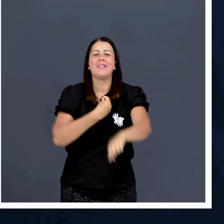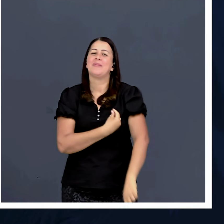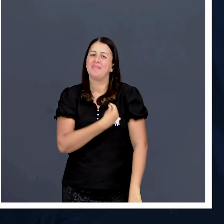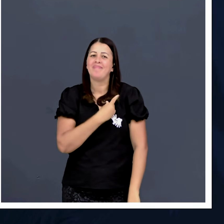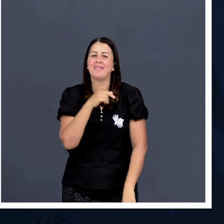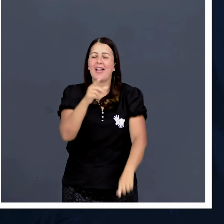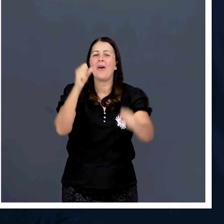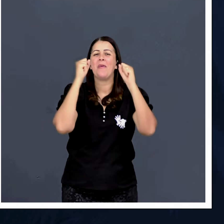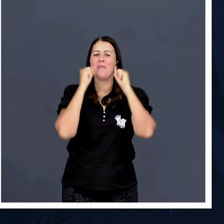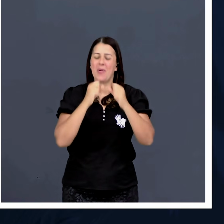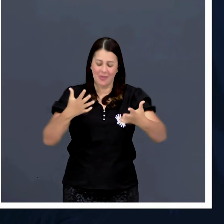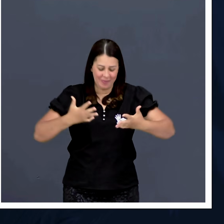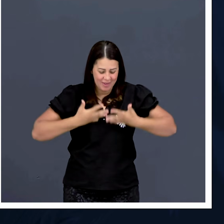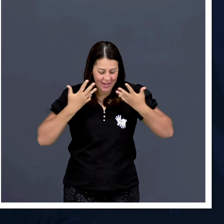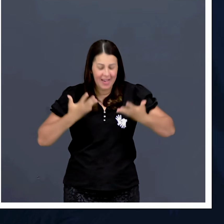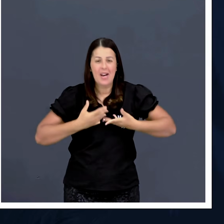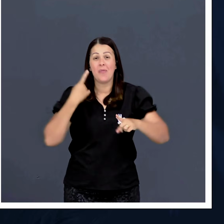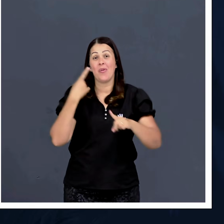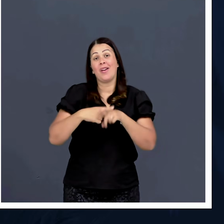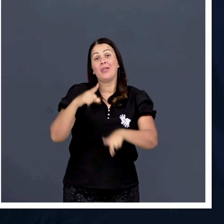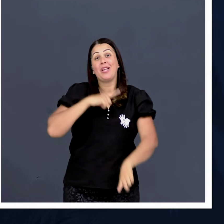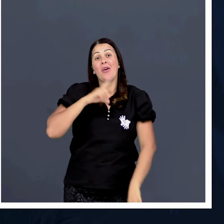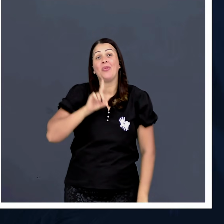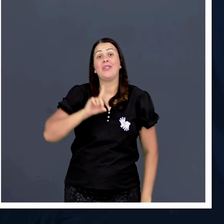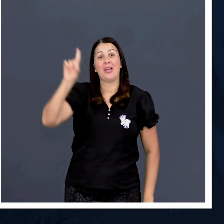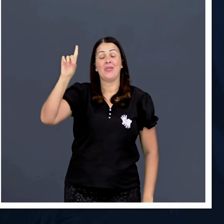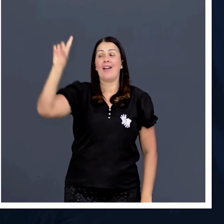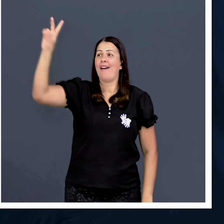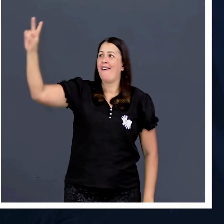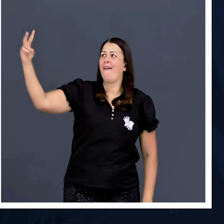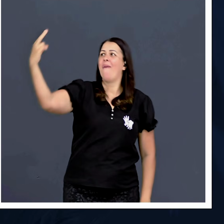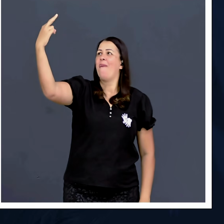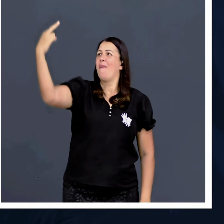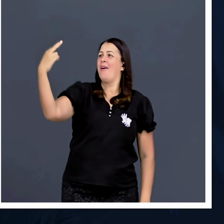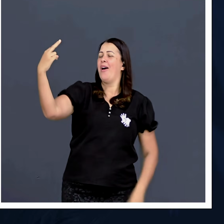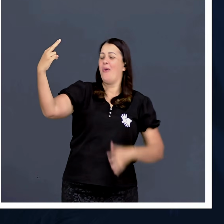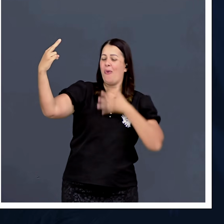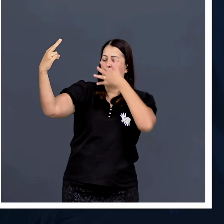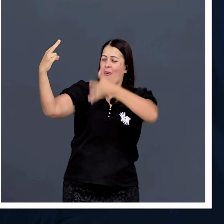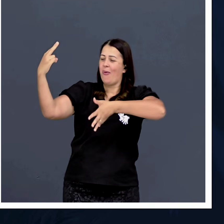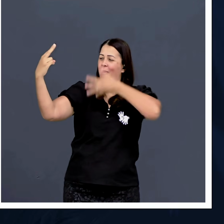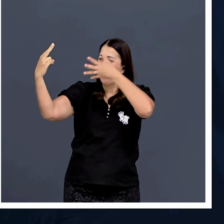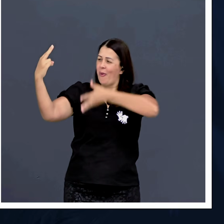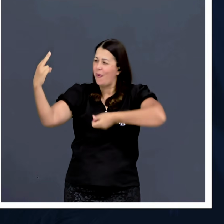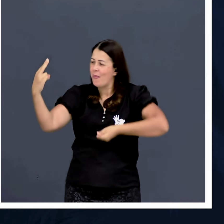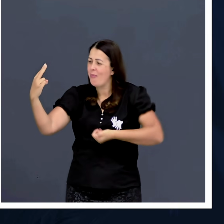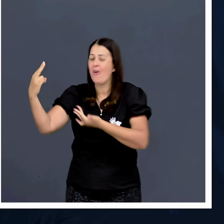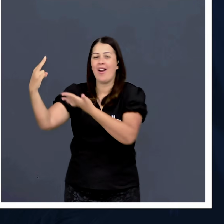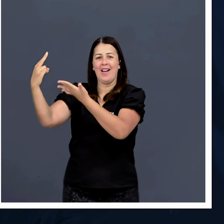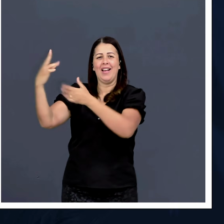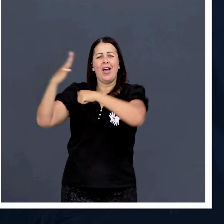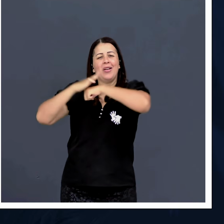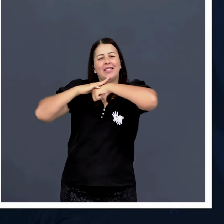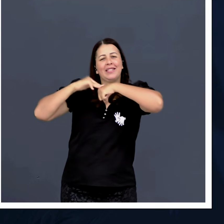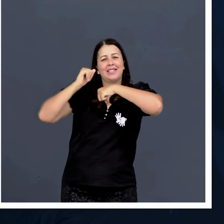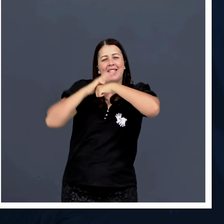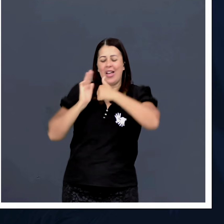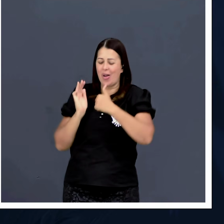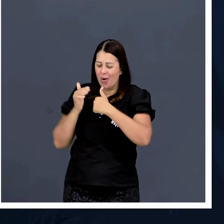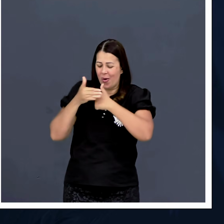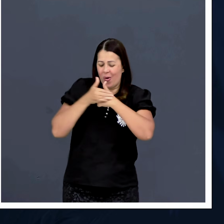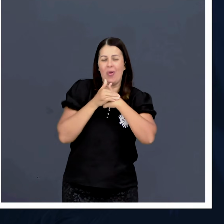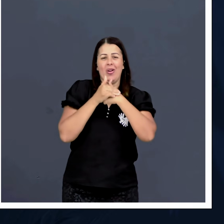agora eu posso me alegrar, porque eu tenho um Deus que me ouve, que me ama, que me acolhe, sim, que me exorta,